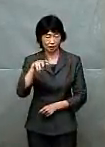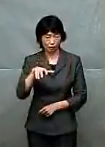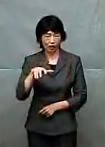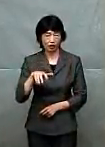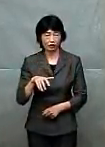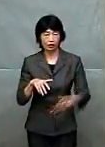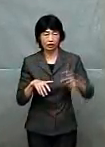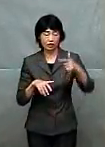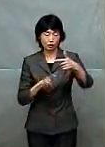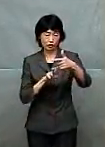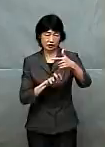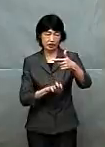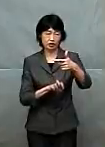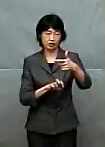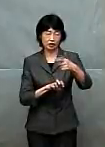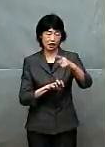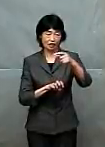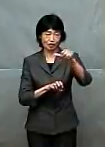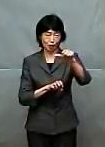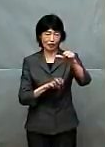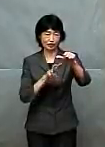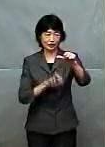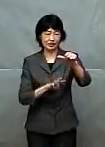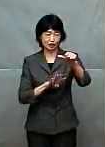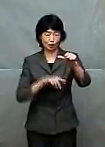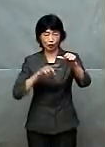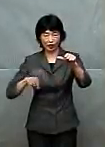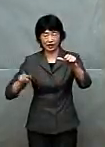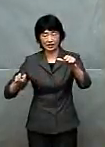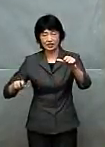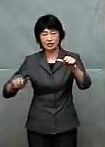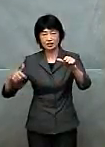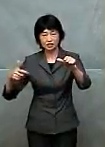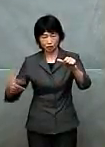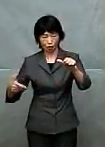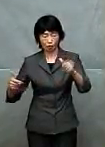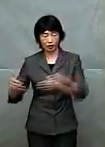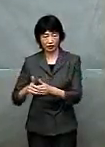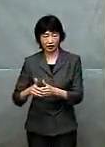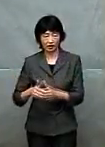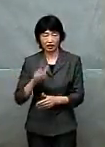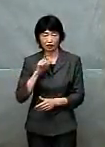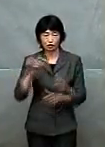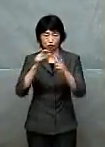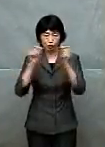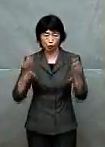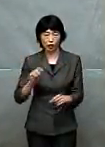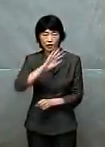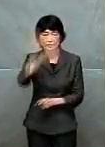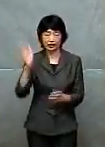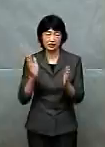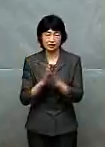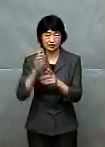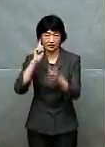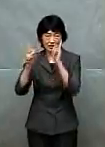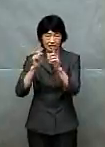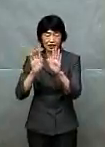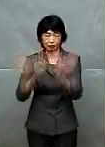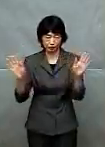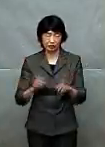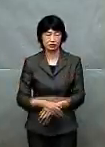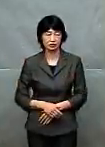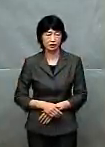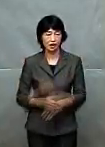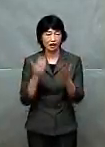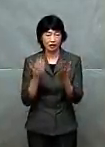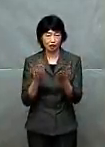5月24日から26日に鶴岡天神祭が開催されます。学問の